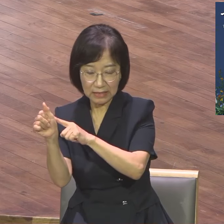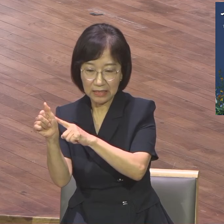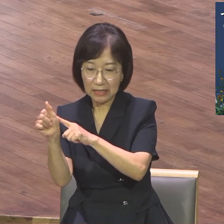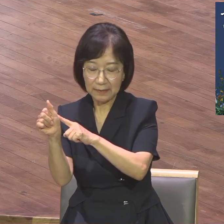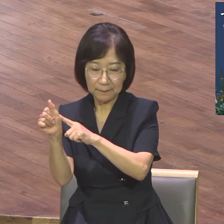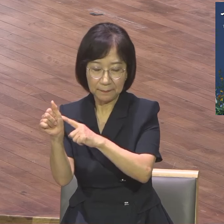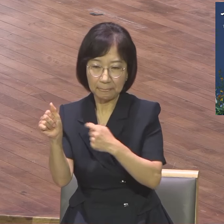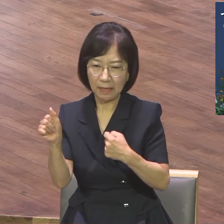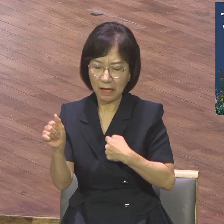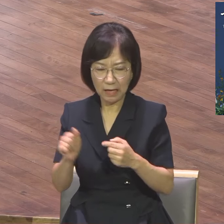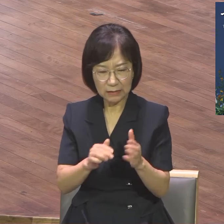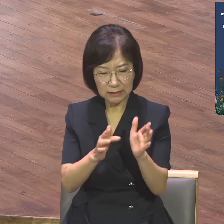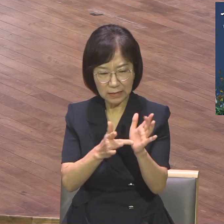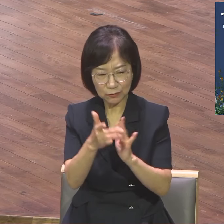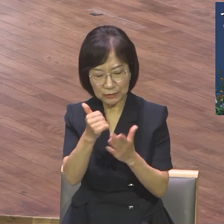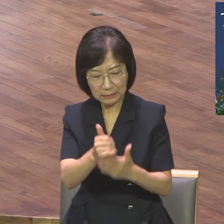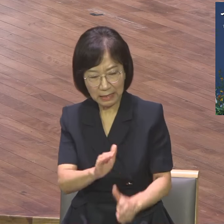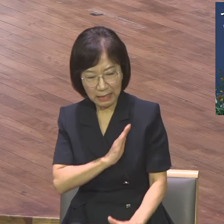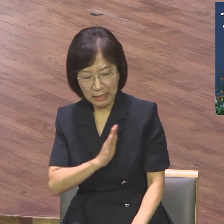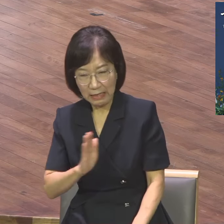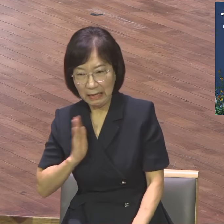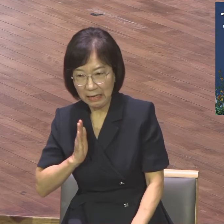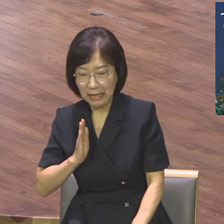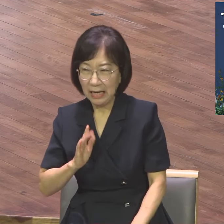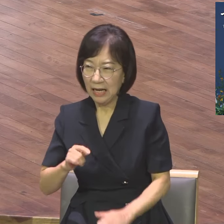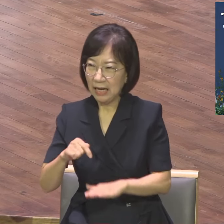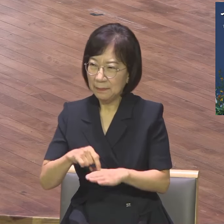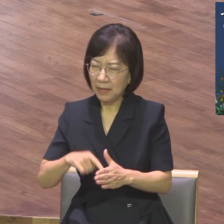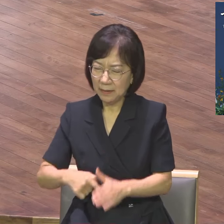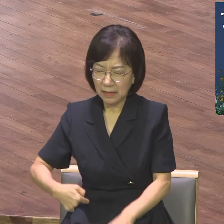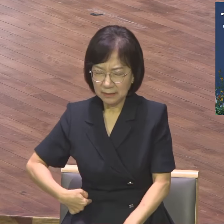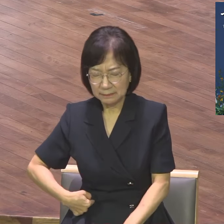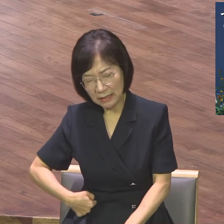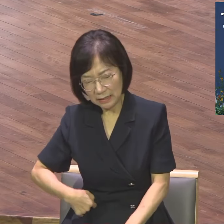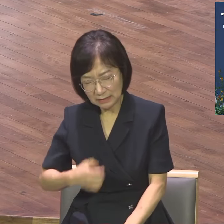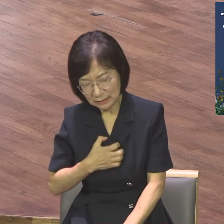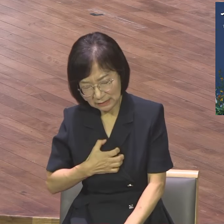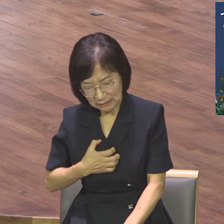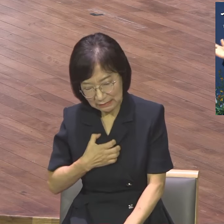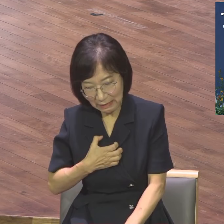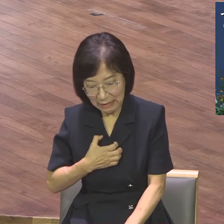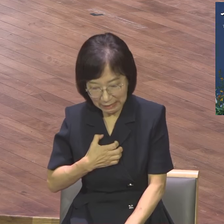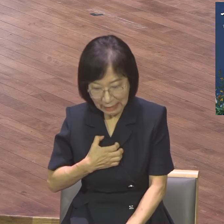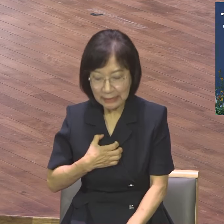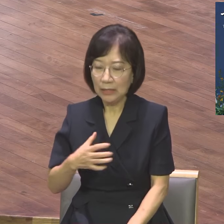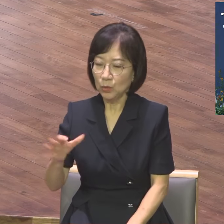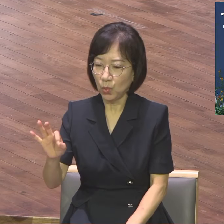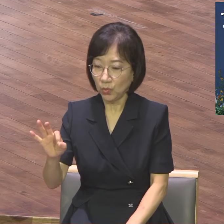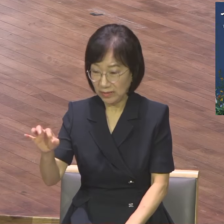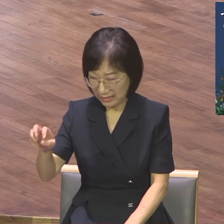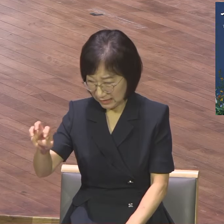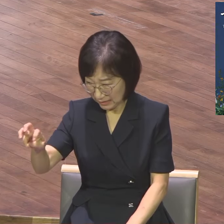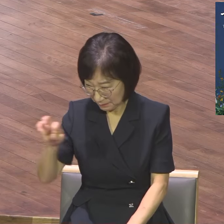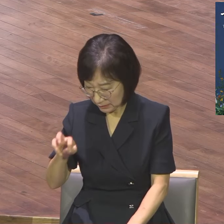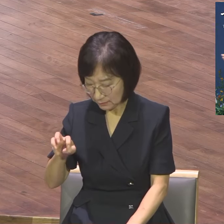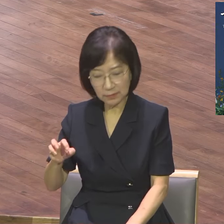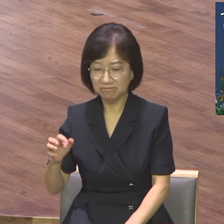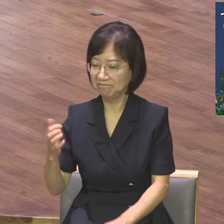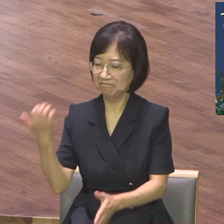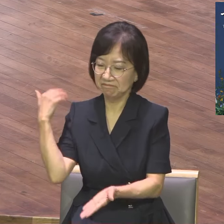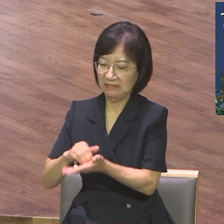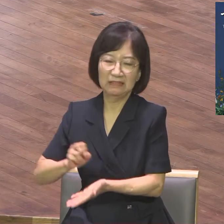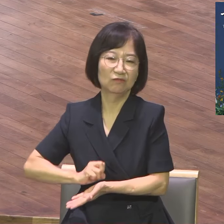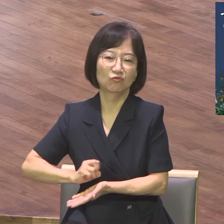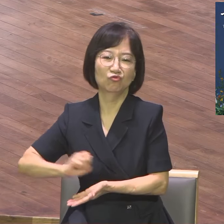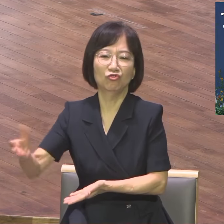배신한 것에 대해서 양심의 가책을 받고 받았던 은30 도로 갖다 줍니다. 대제사장에